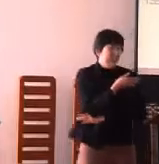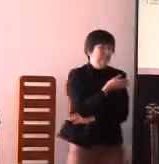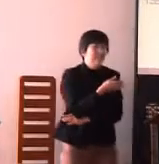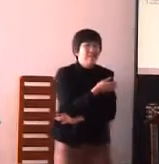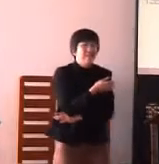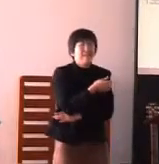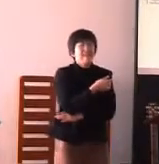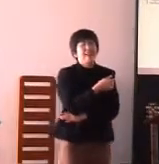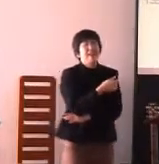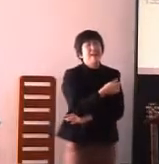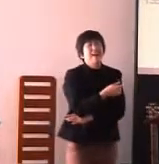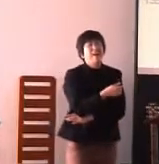は違う。